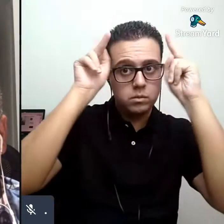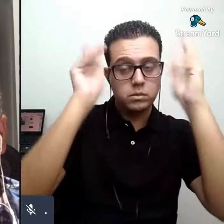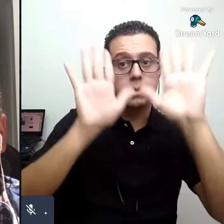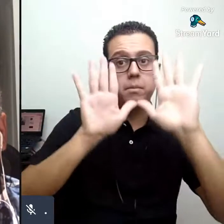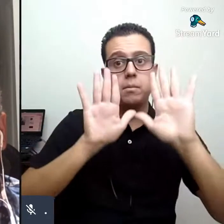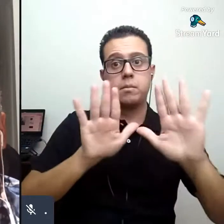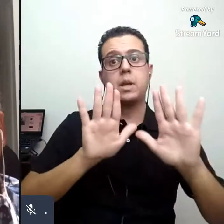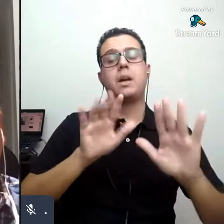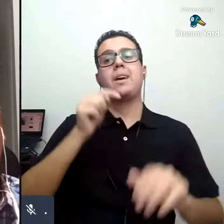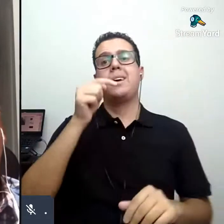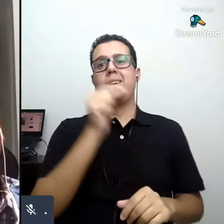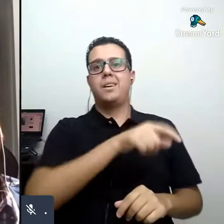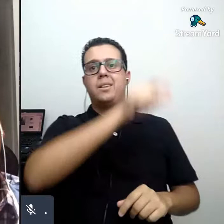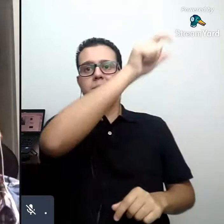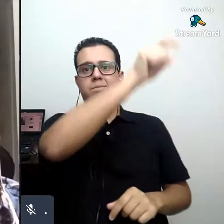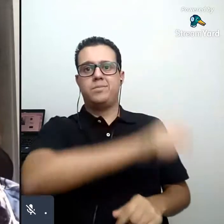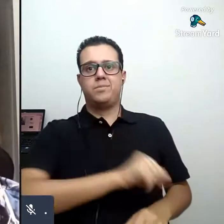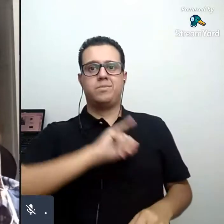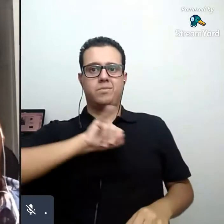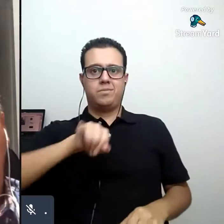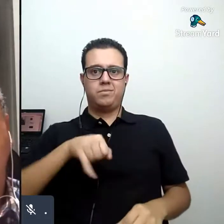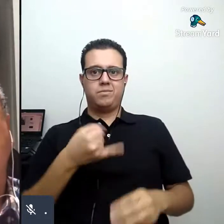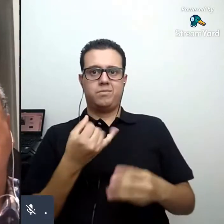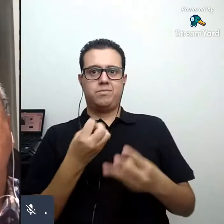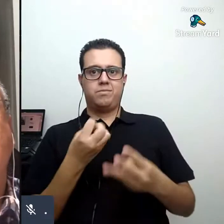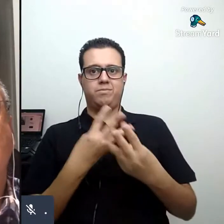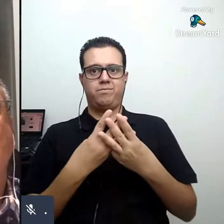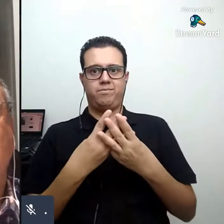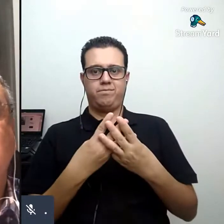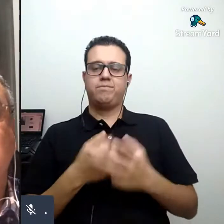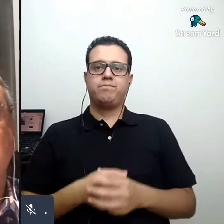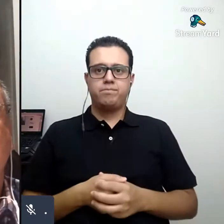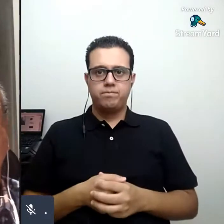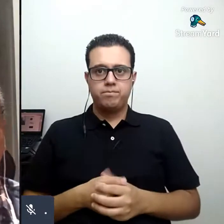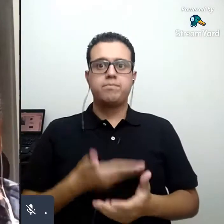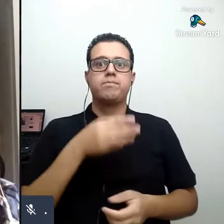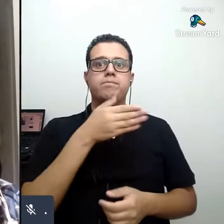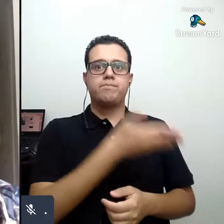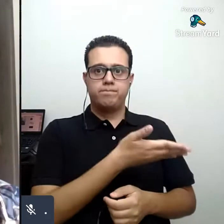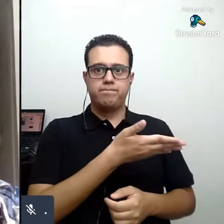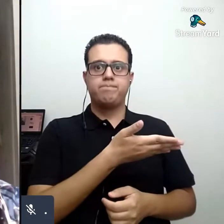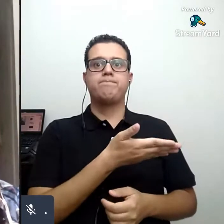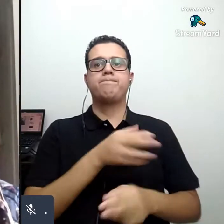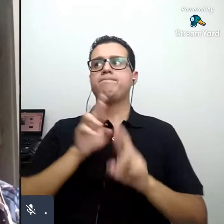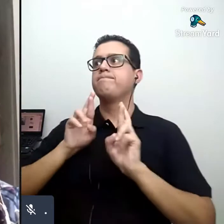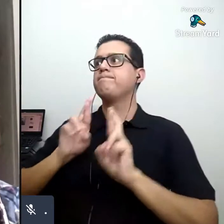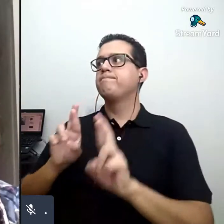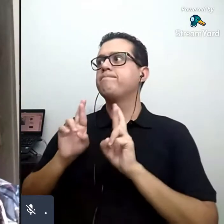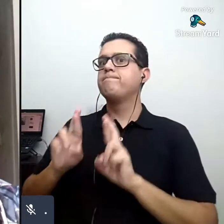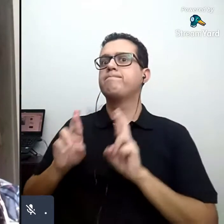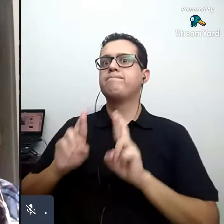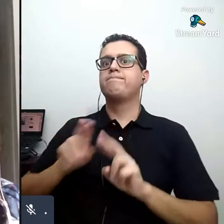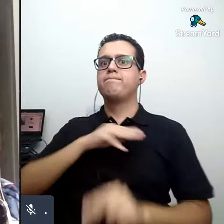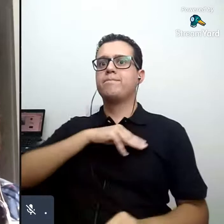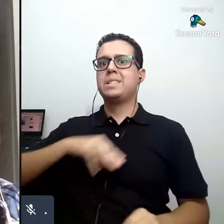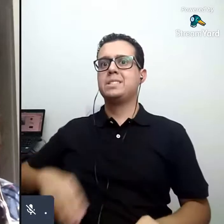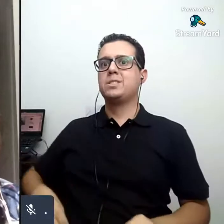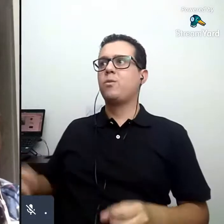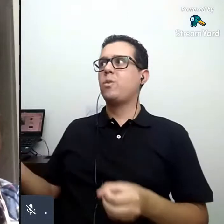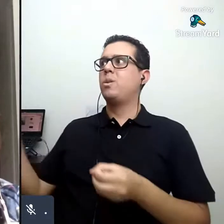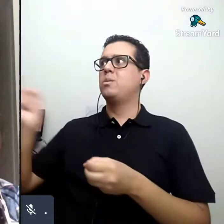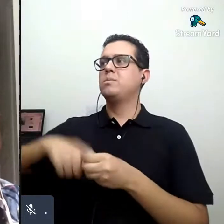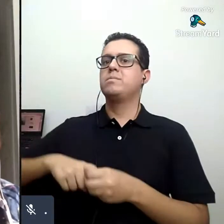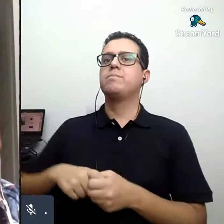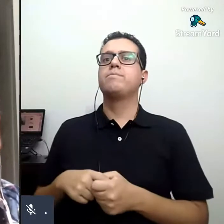nobre, ele também tinha a expectativa do Messias. Ele está vendo, sim, no